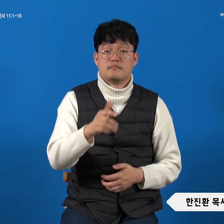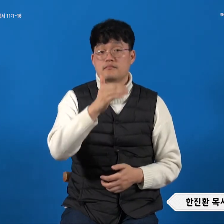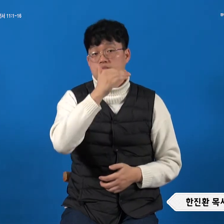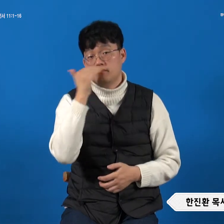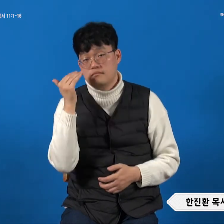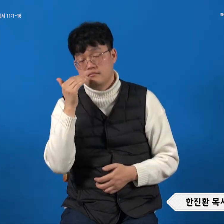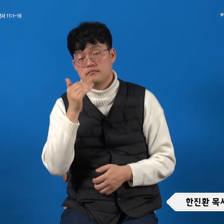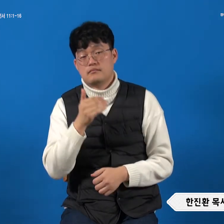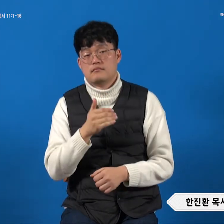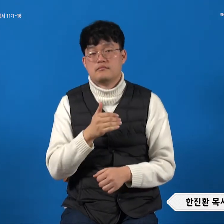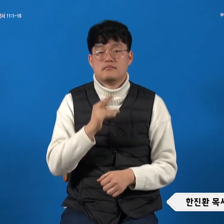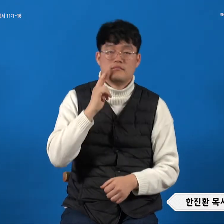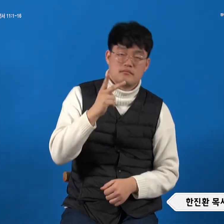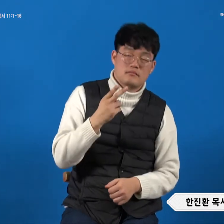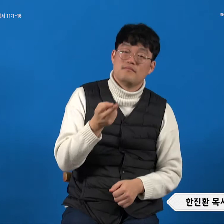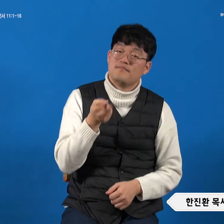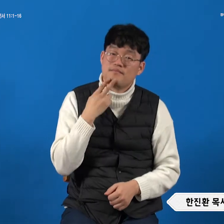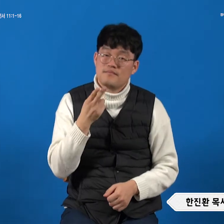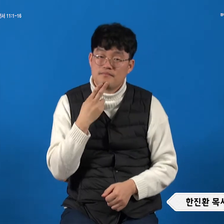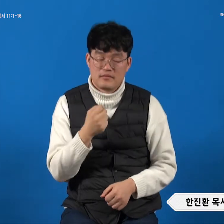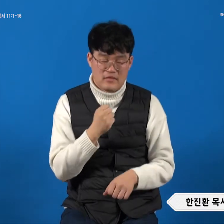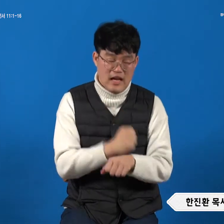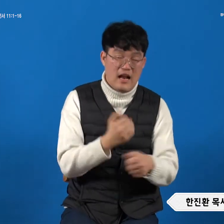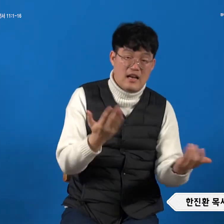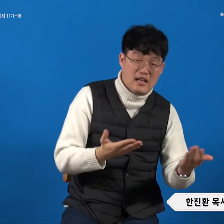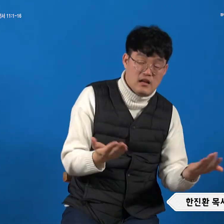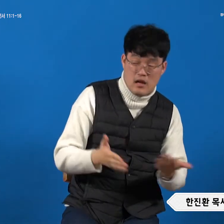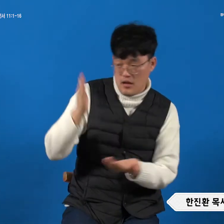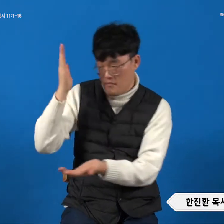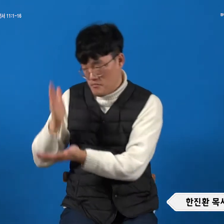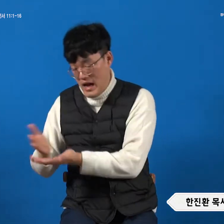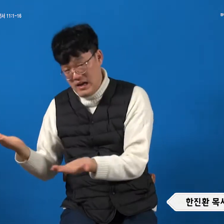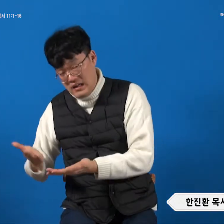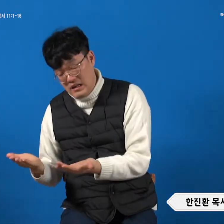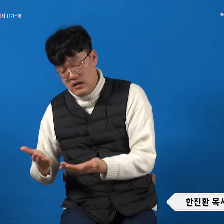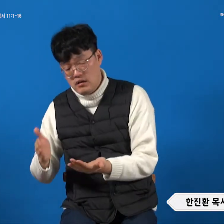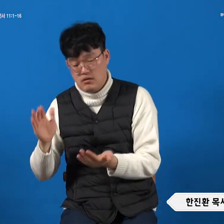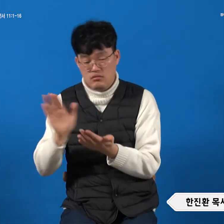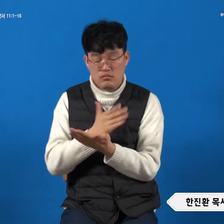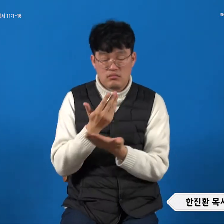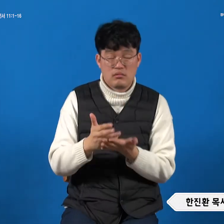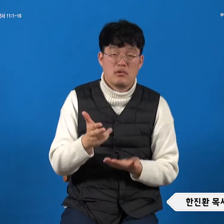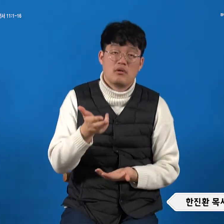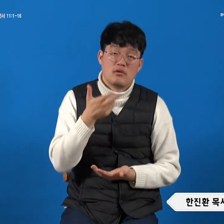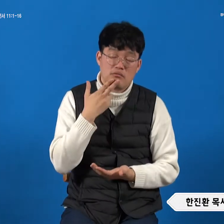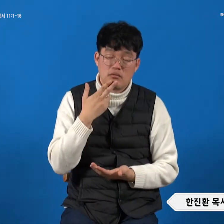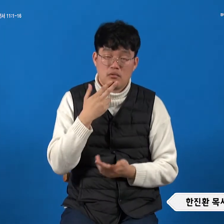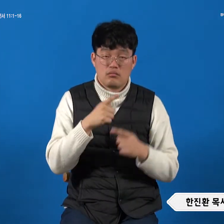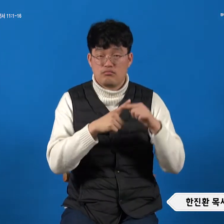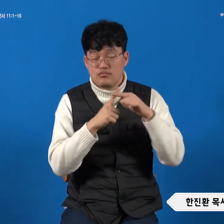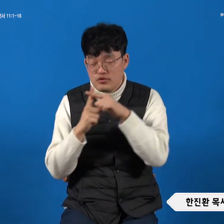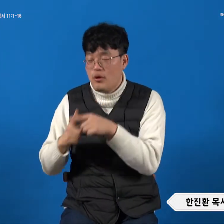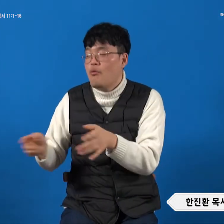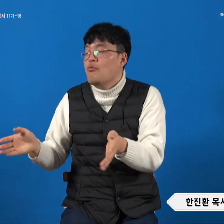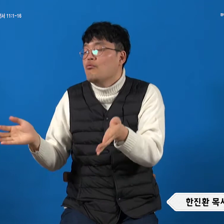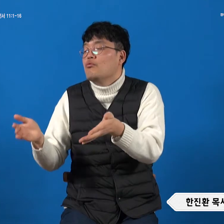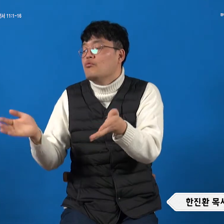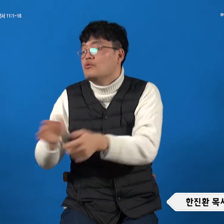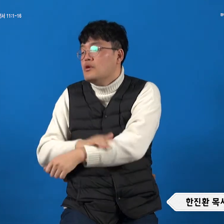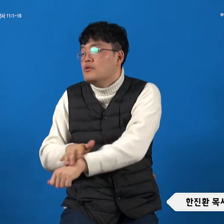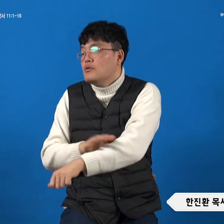그렇게 옳고 그런 것도 없고 해야 될 일 하면 안 되는 일도 없고